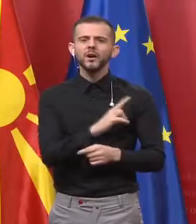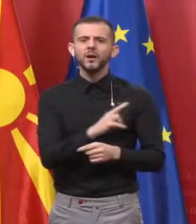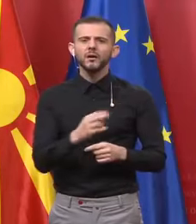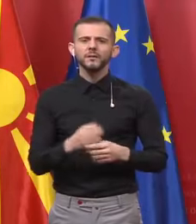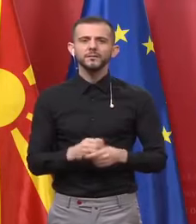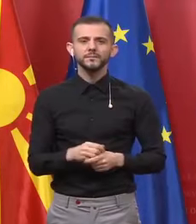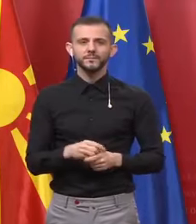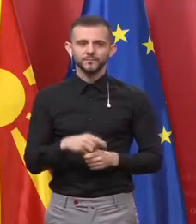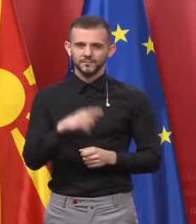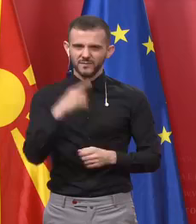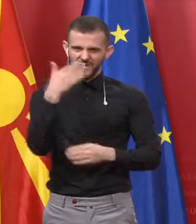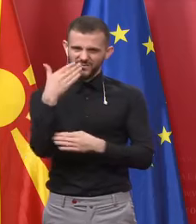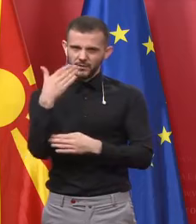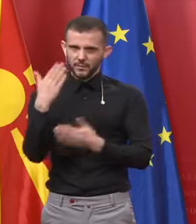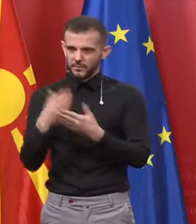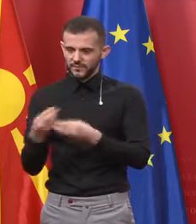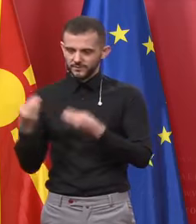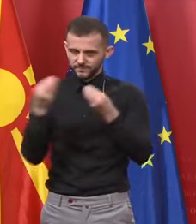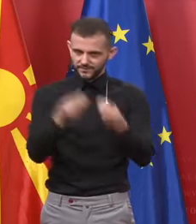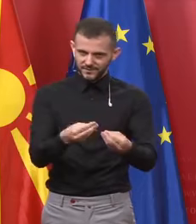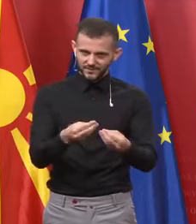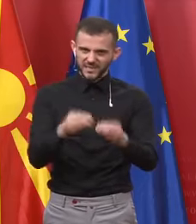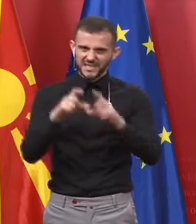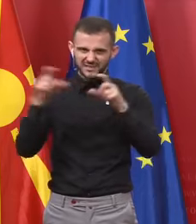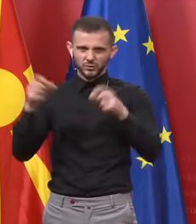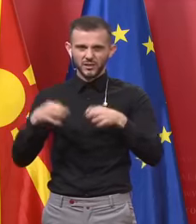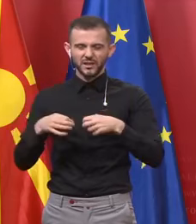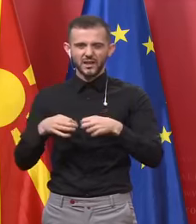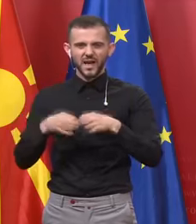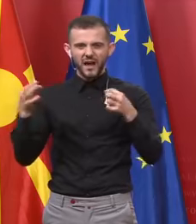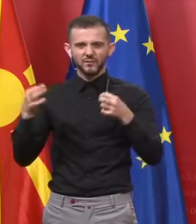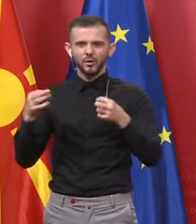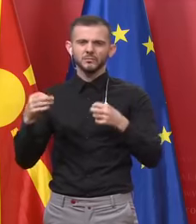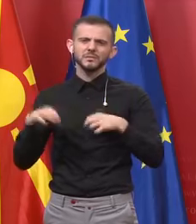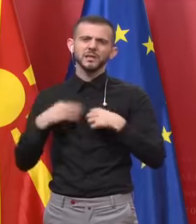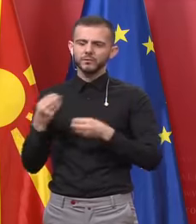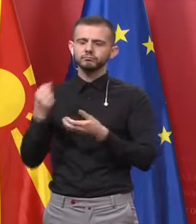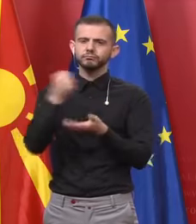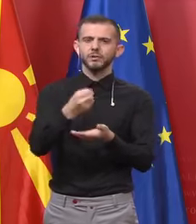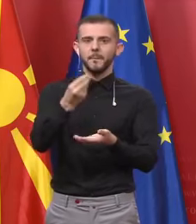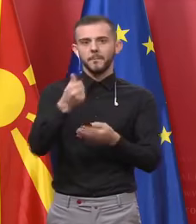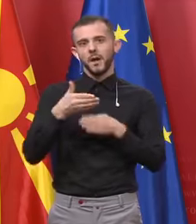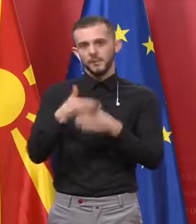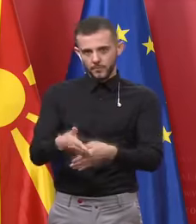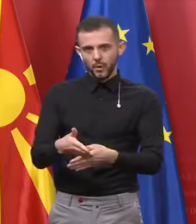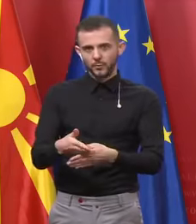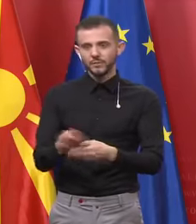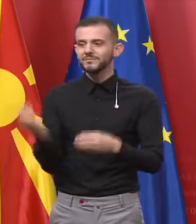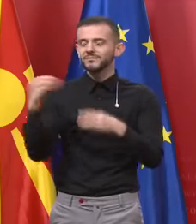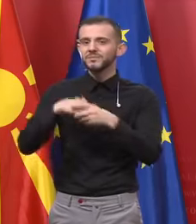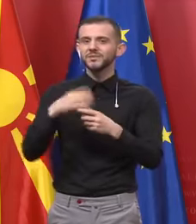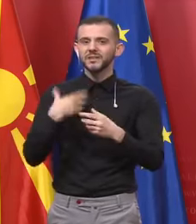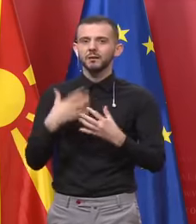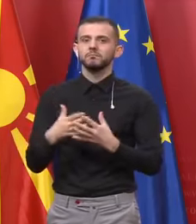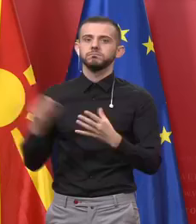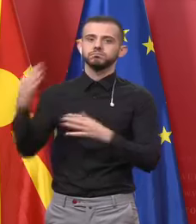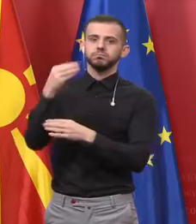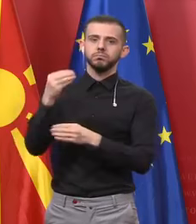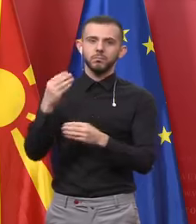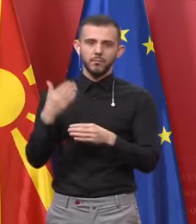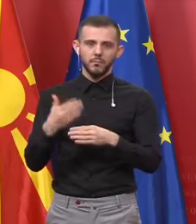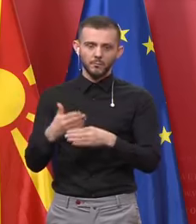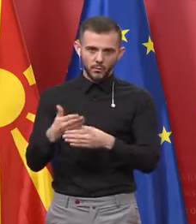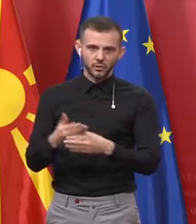Компаниите дадоа парична помош на Институтот за јавно здравје со цел да се надгради капацитетот на лабораторијата. Во која насока ќе биде, дали во насока